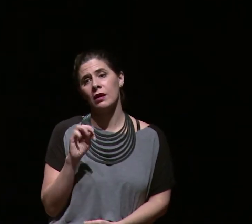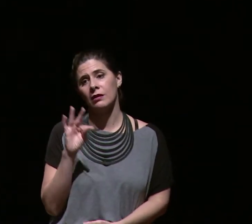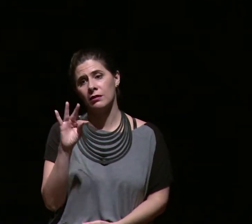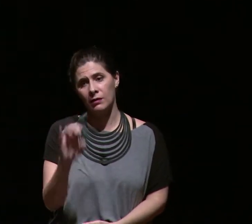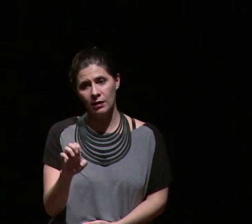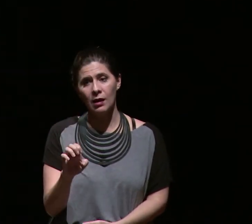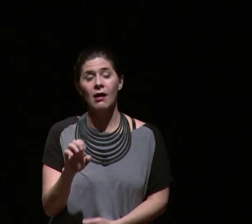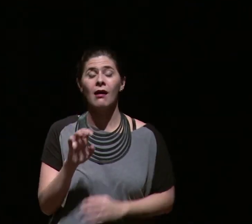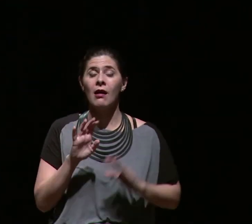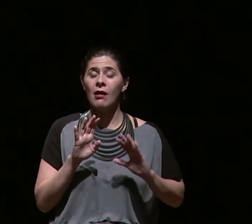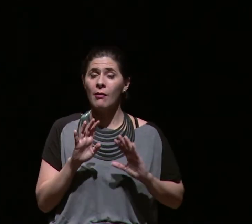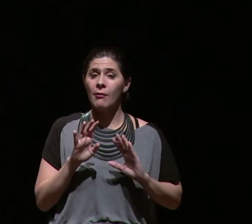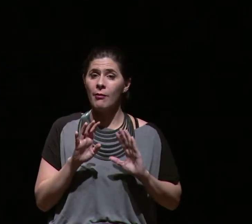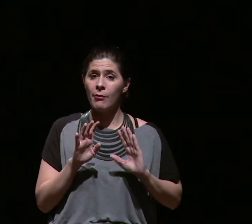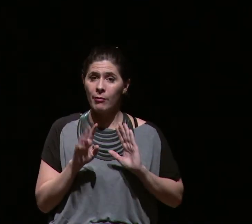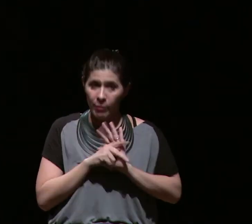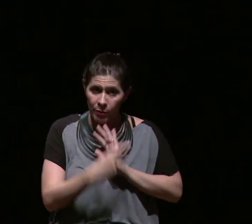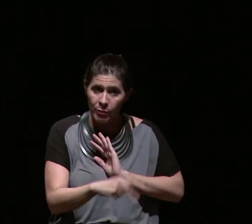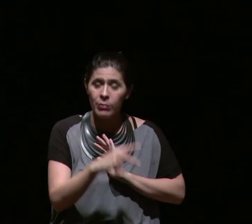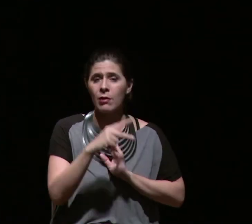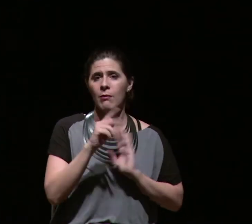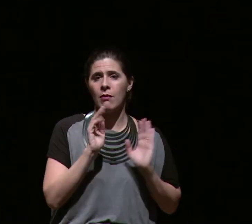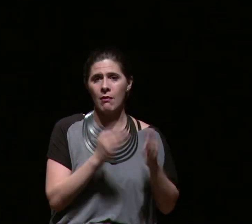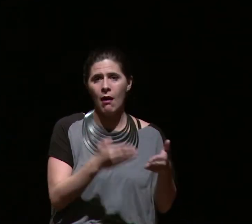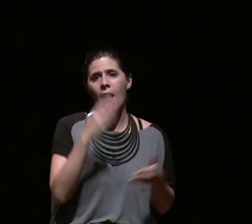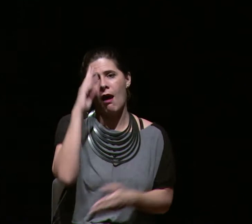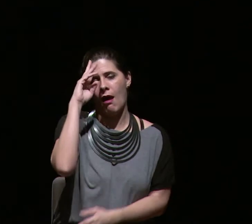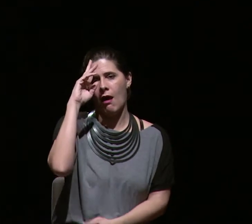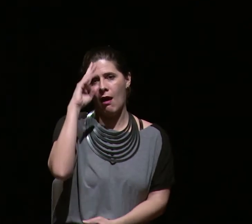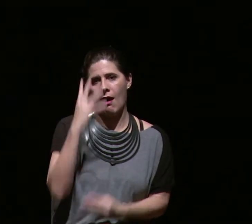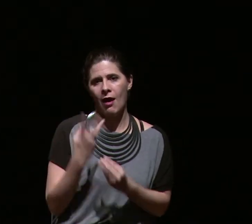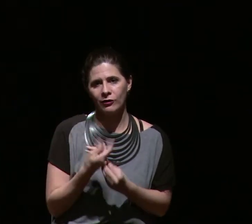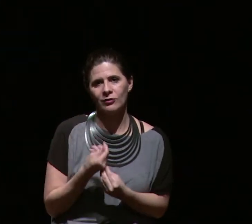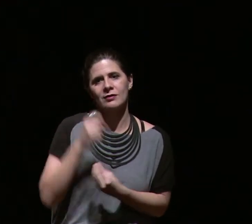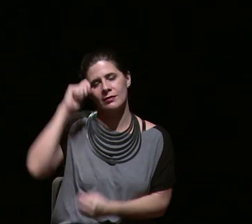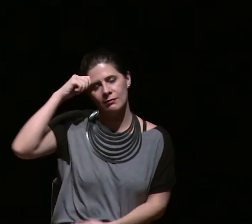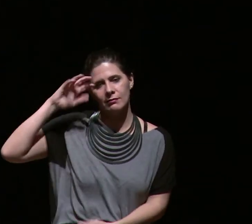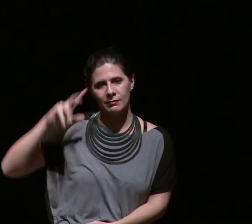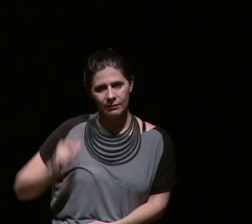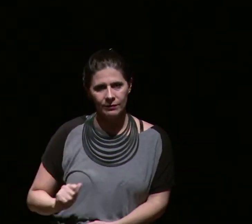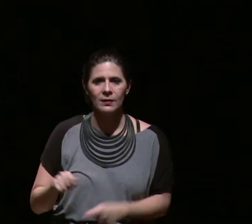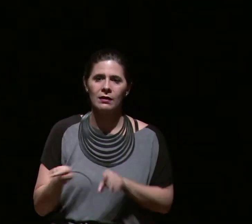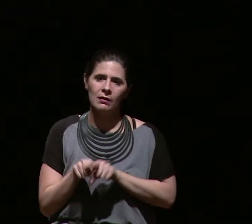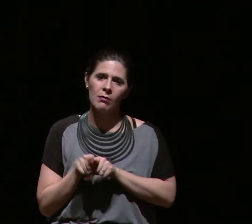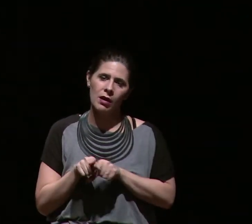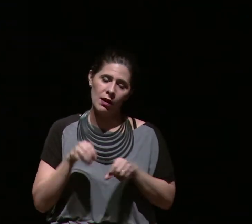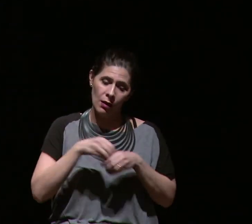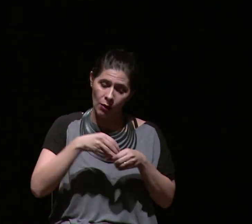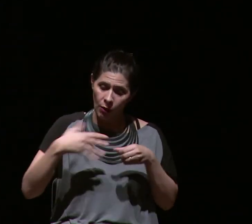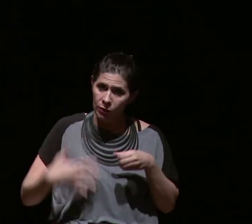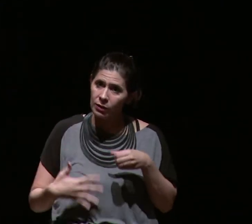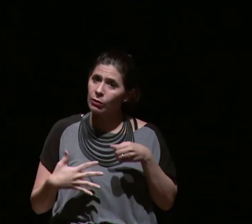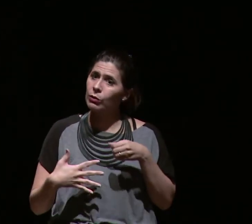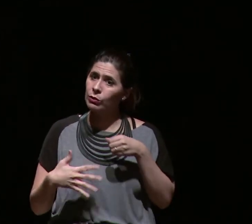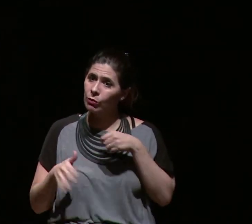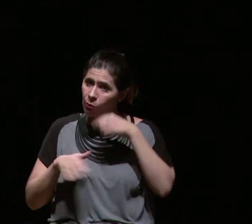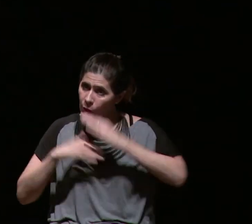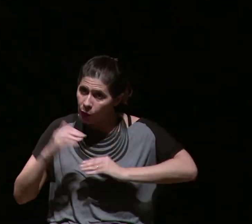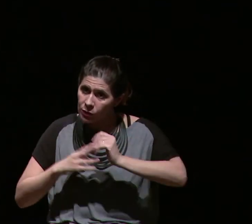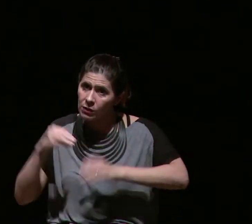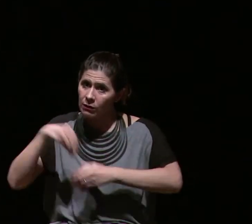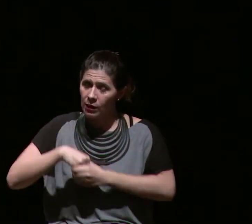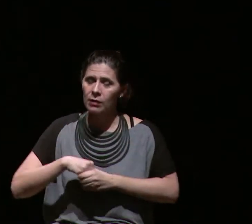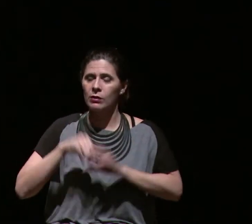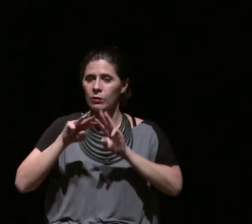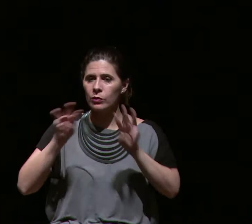em 2016, e atuou como pesquisador de conteúdos do Museu Afro-Brasil entre 2015 e 2017. Por